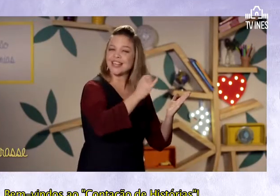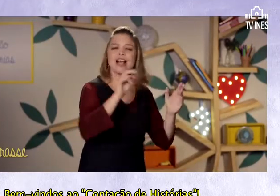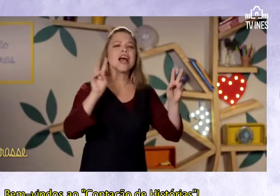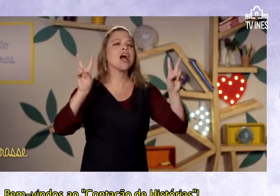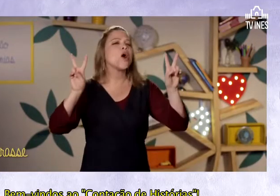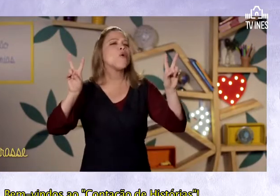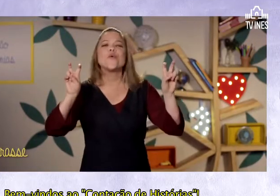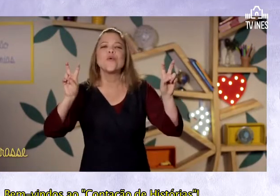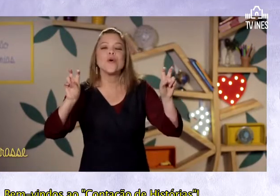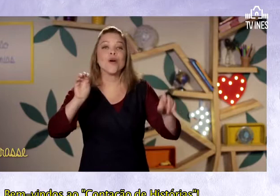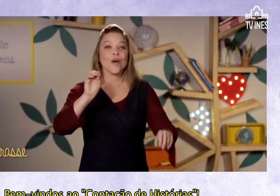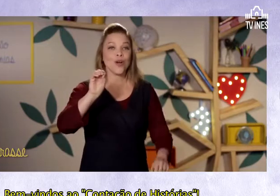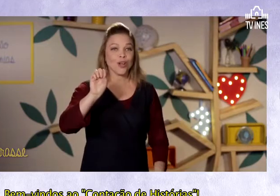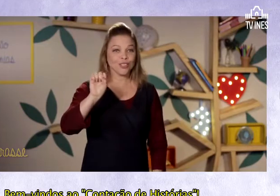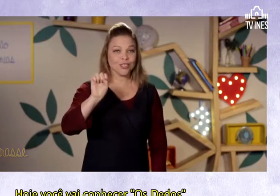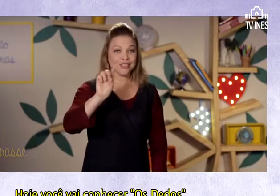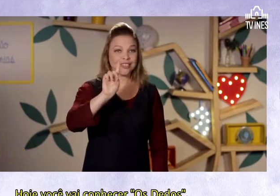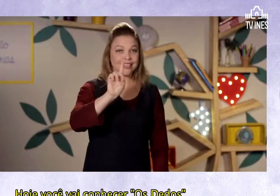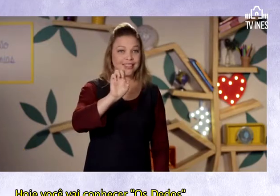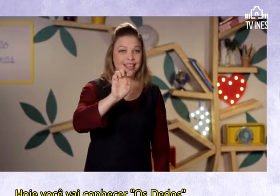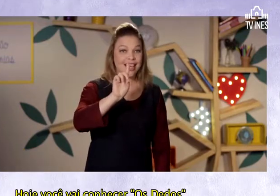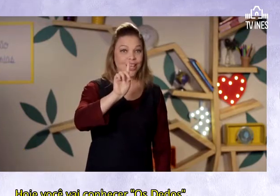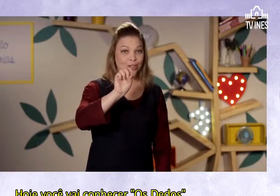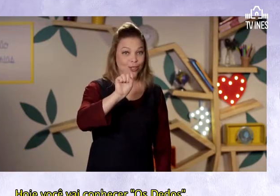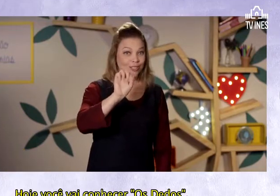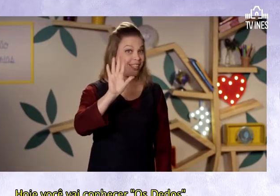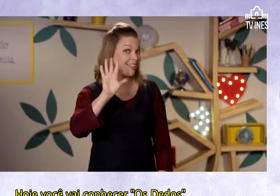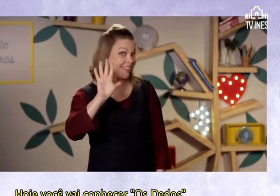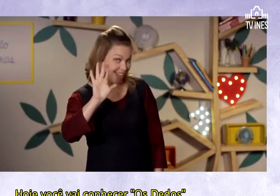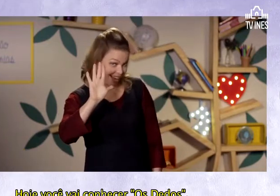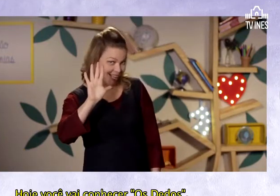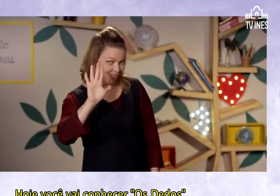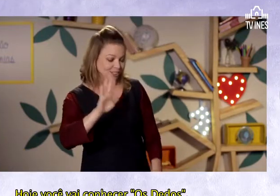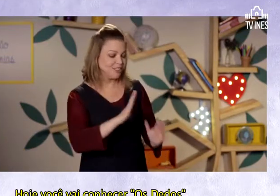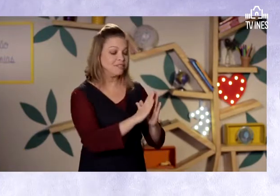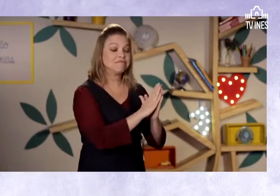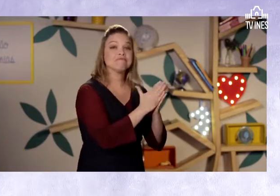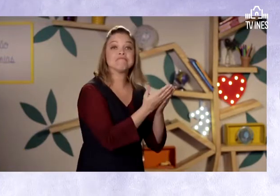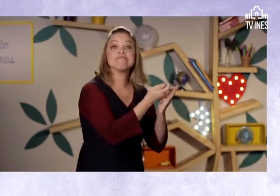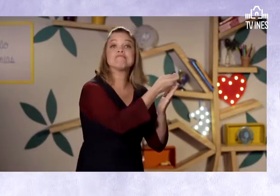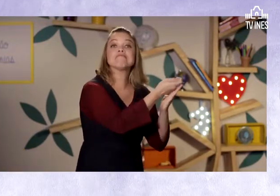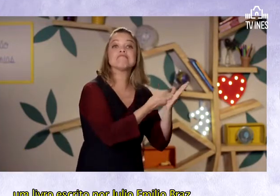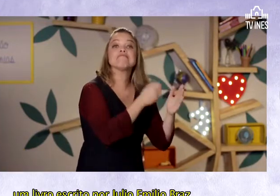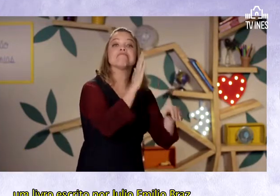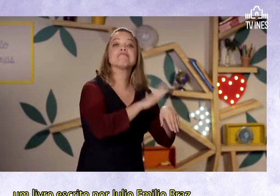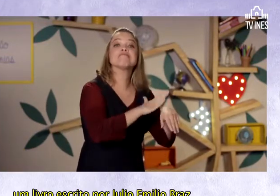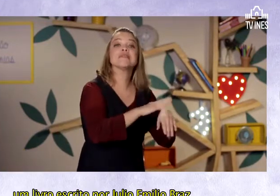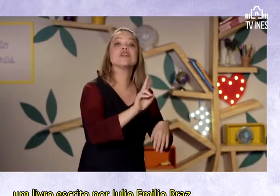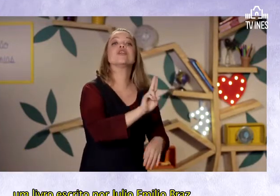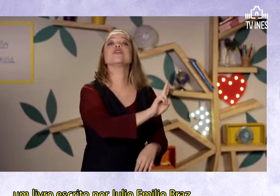bem-vindos ao Contação de Histórias. Hoje você vai conhecer Os Dedos. Um livro escrito